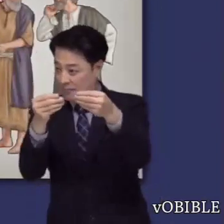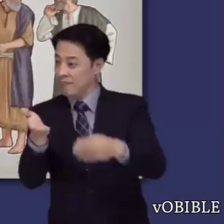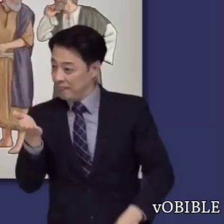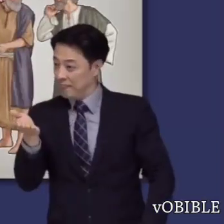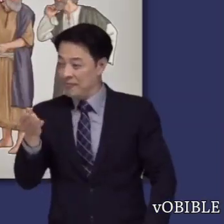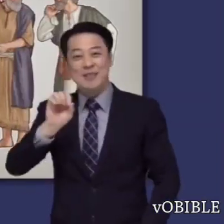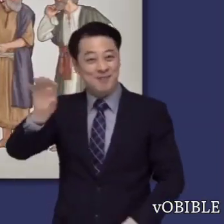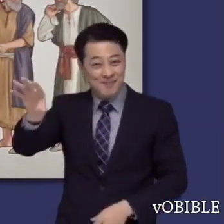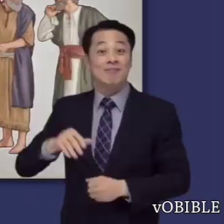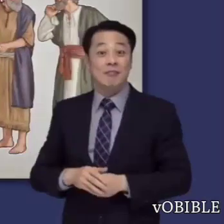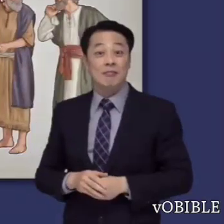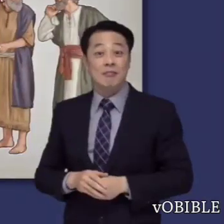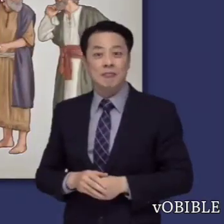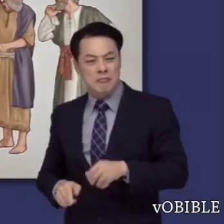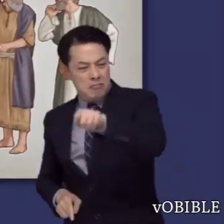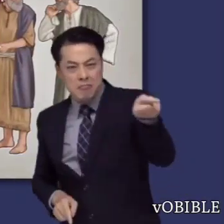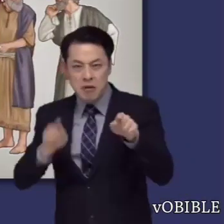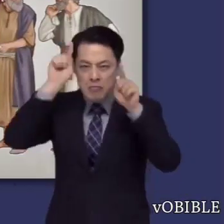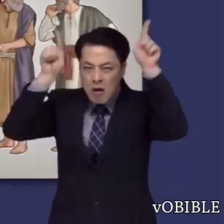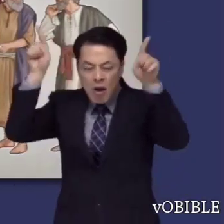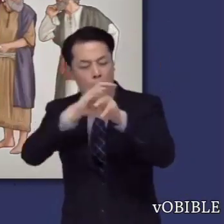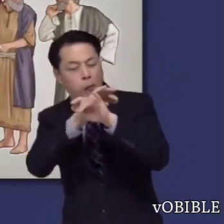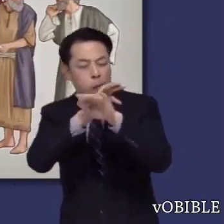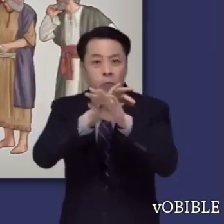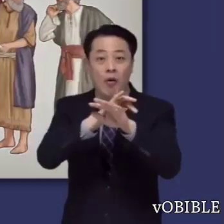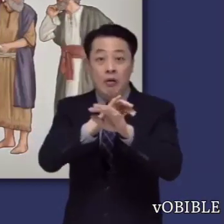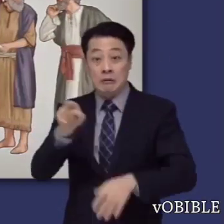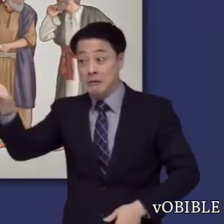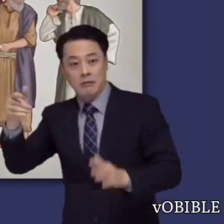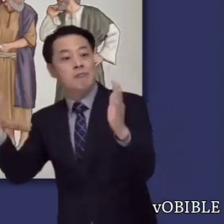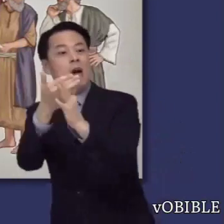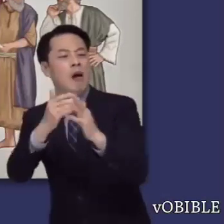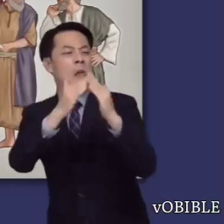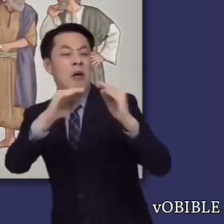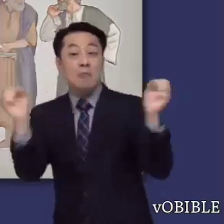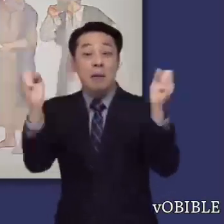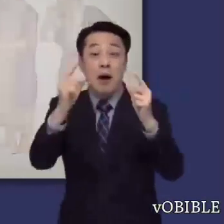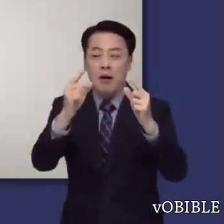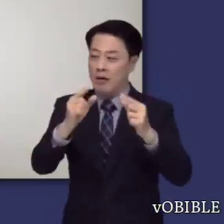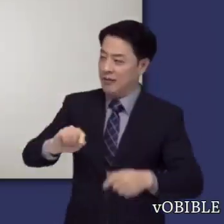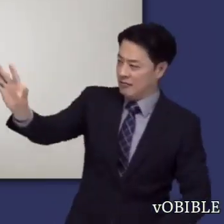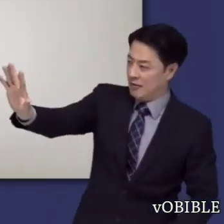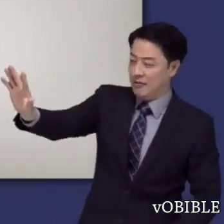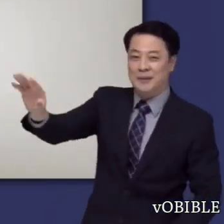太要弃绝愚蠢无知的辩论，因为这种行为会引起争吵。